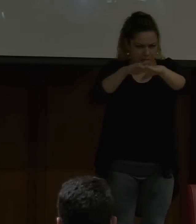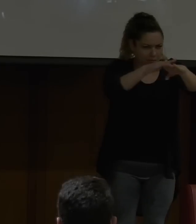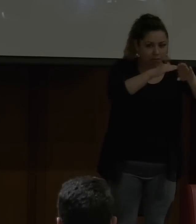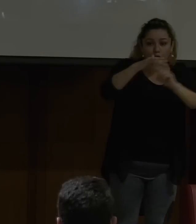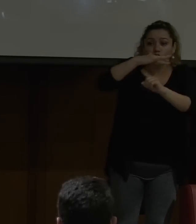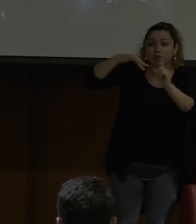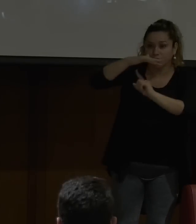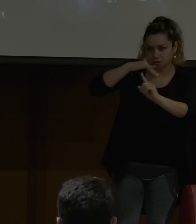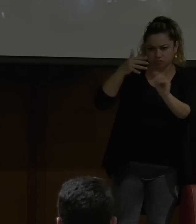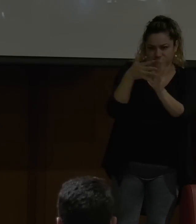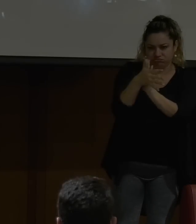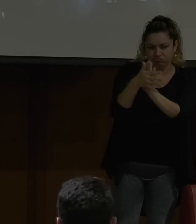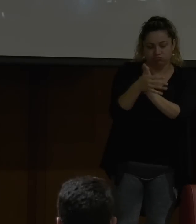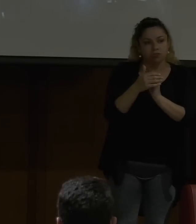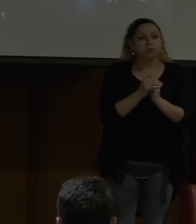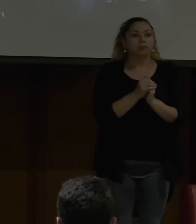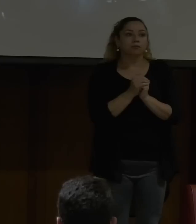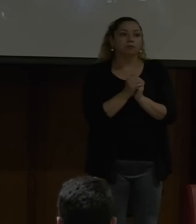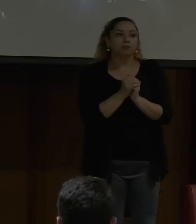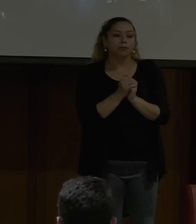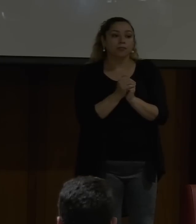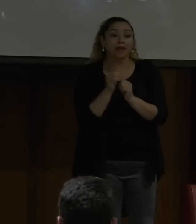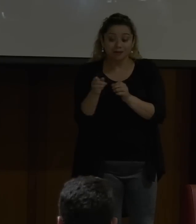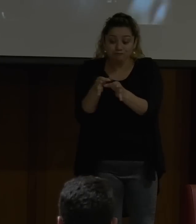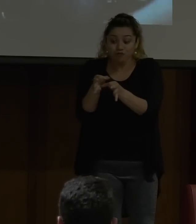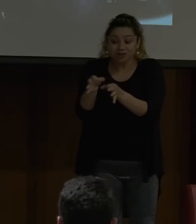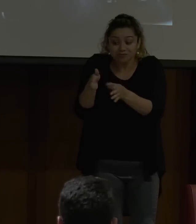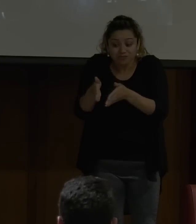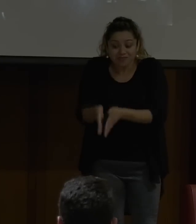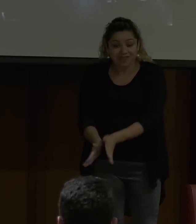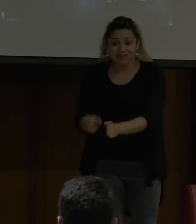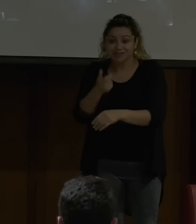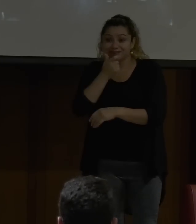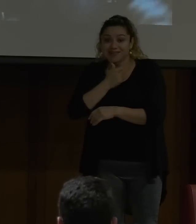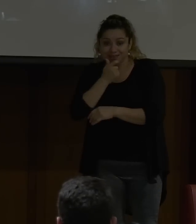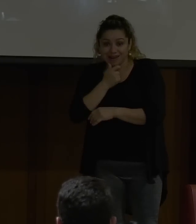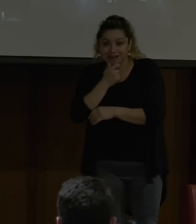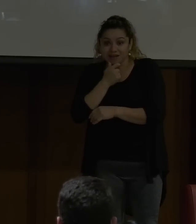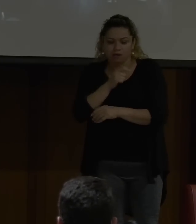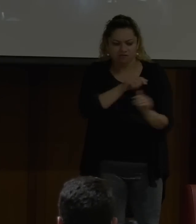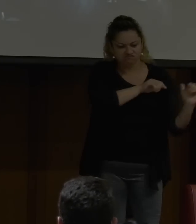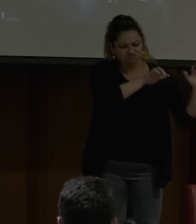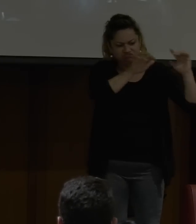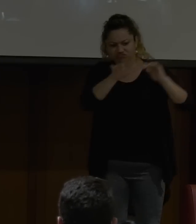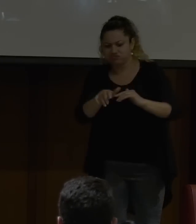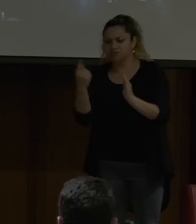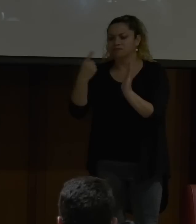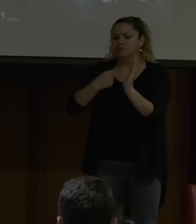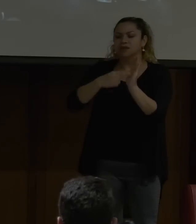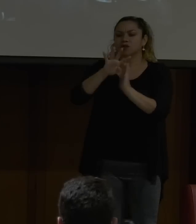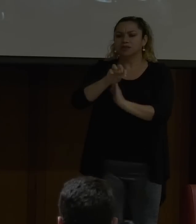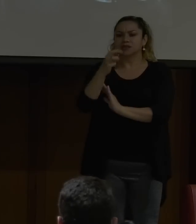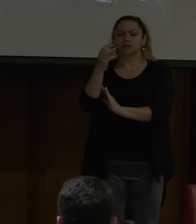contexto, para llamar la atención sobre el hecho de que ese mismo municipio fue el lugar a donde llegaron a vivir en 1902,